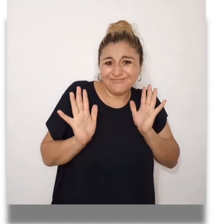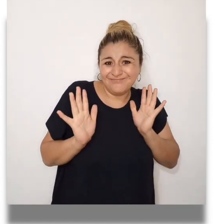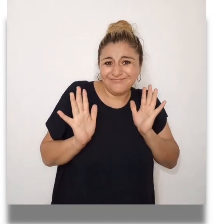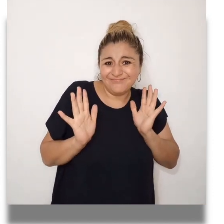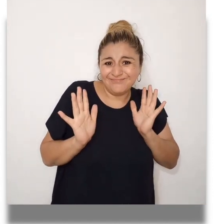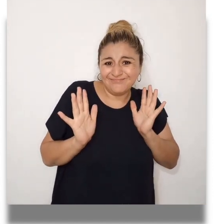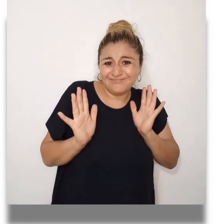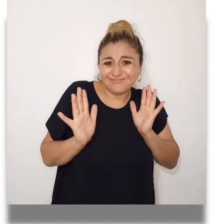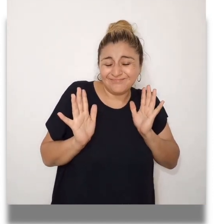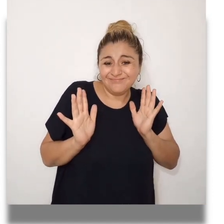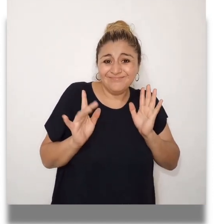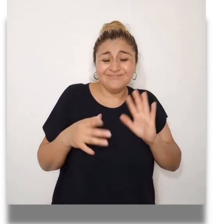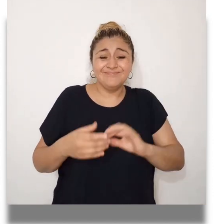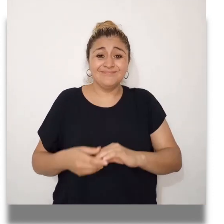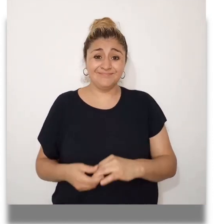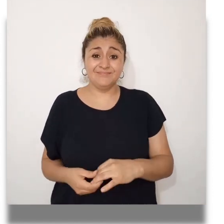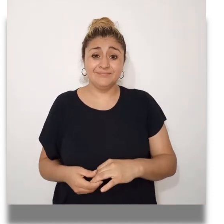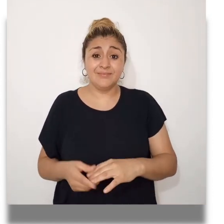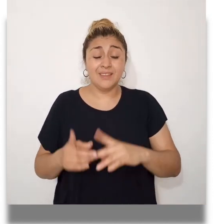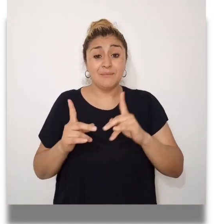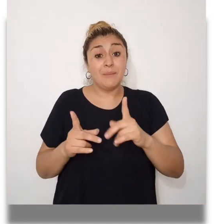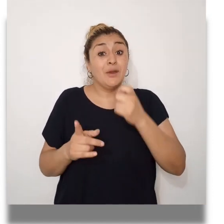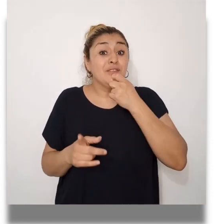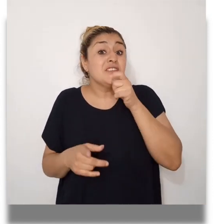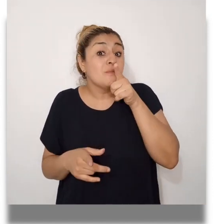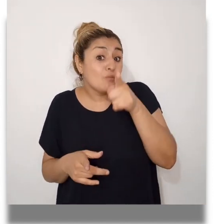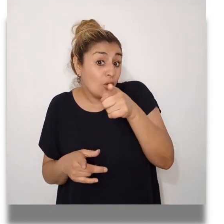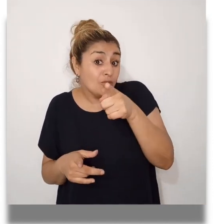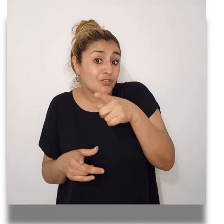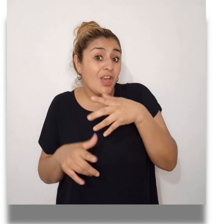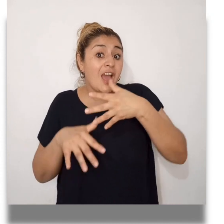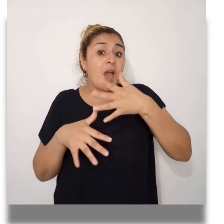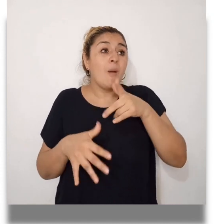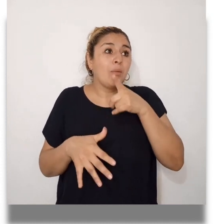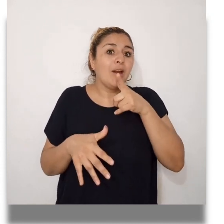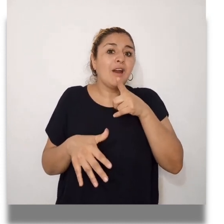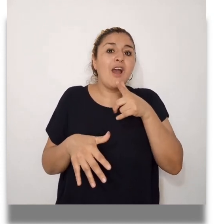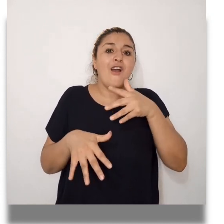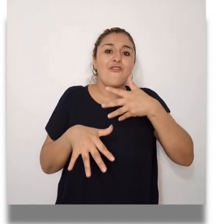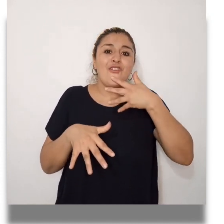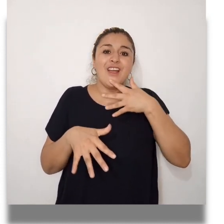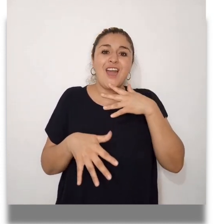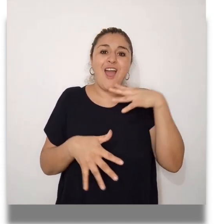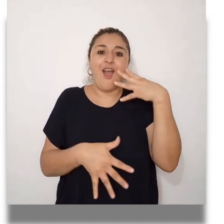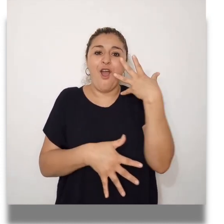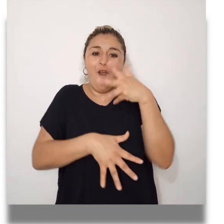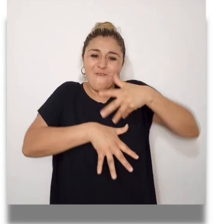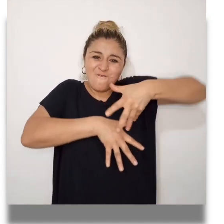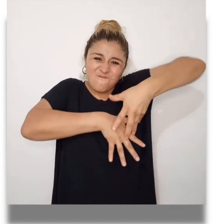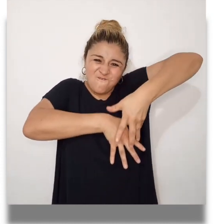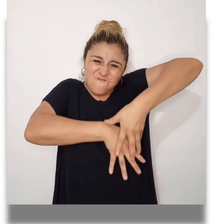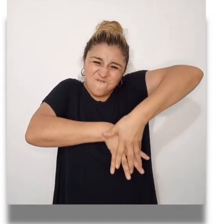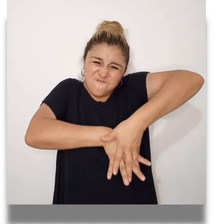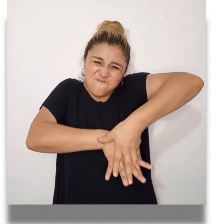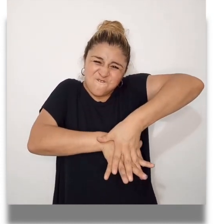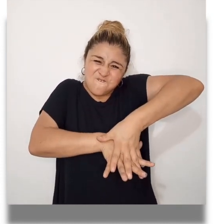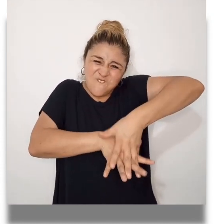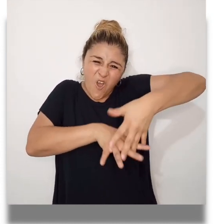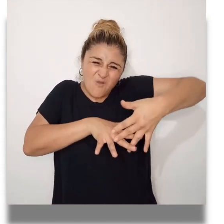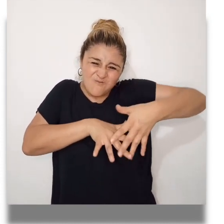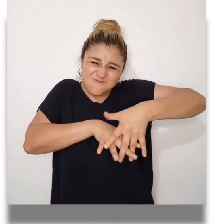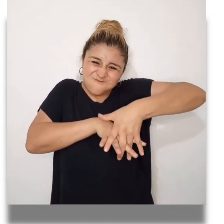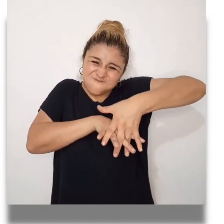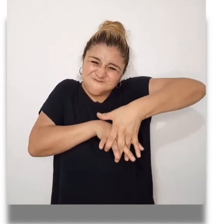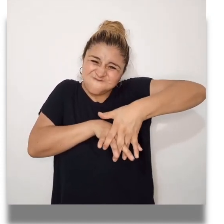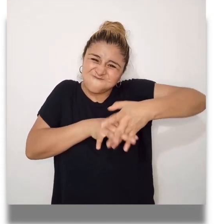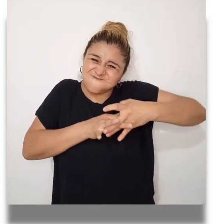de l'ignorance. Si estás enraizado en esta sociedad ignorante. Tu deviens ignorant.